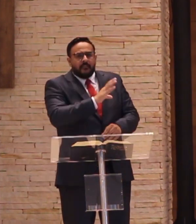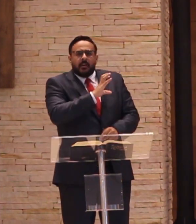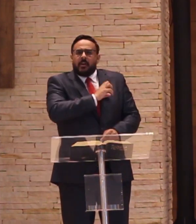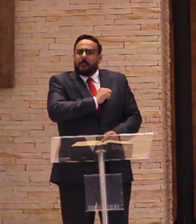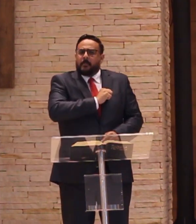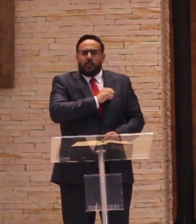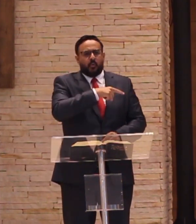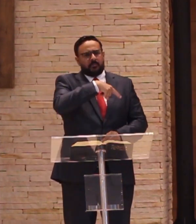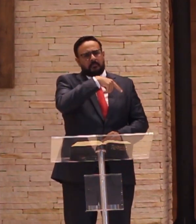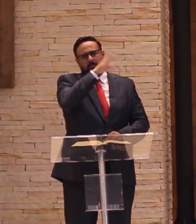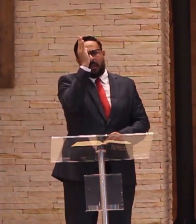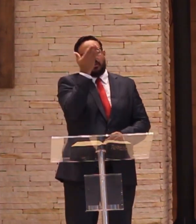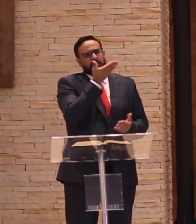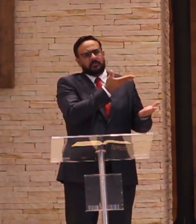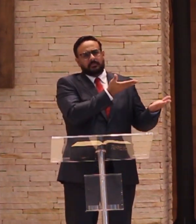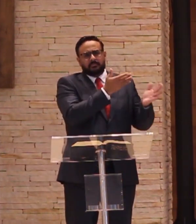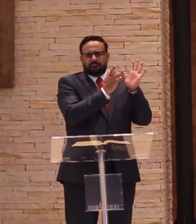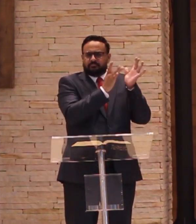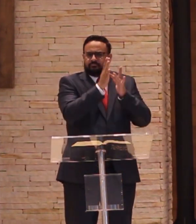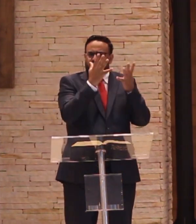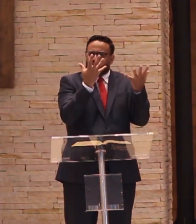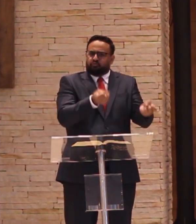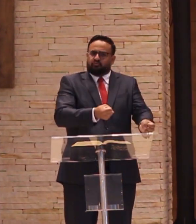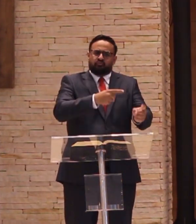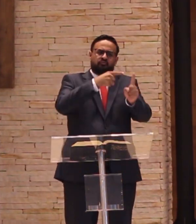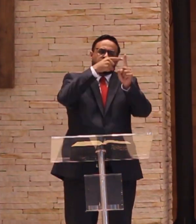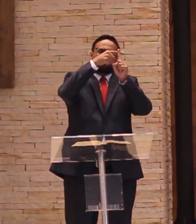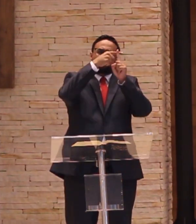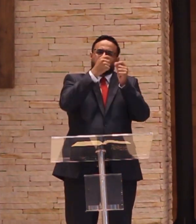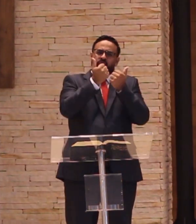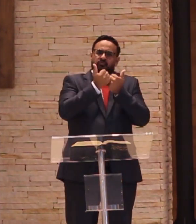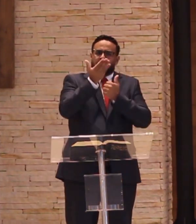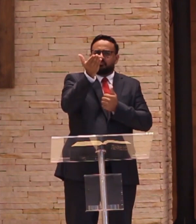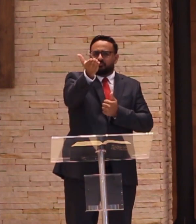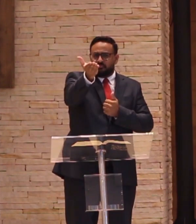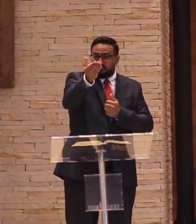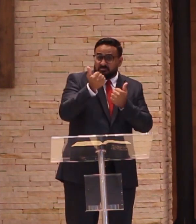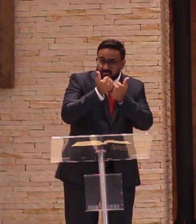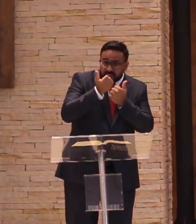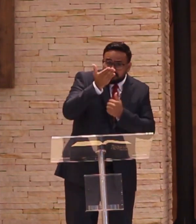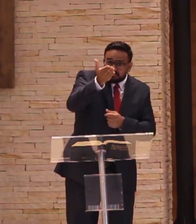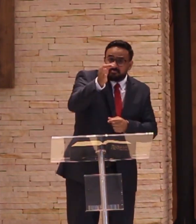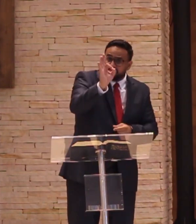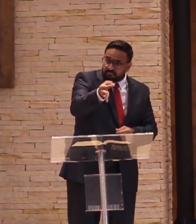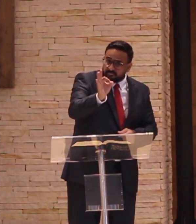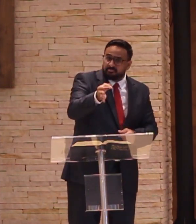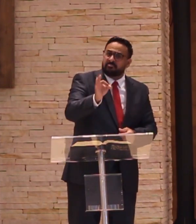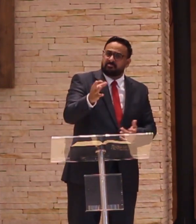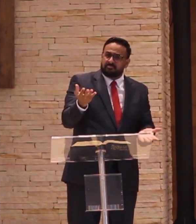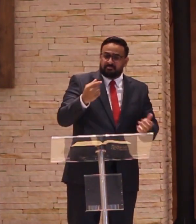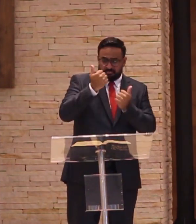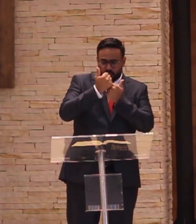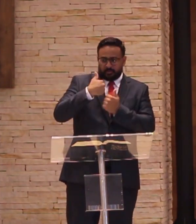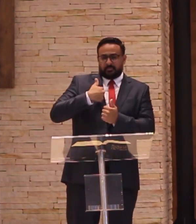é fundamental para termos como razão da nossa fé a sua morte